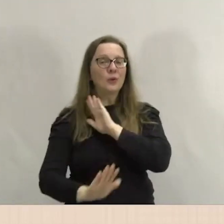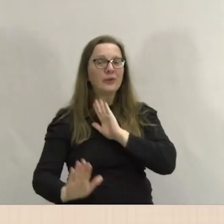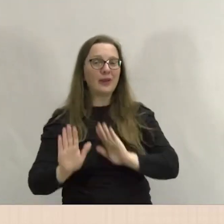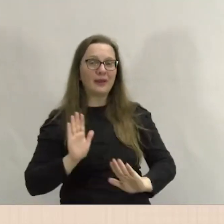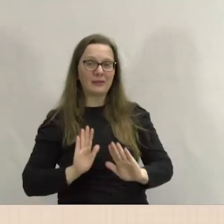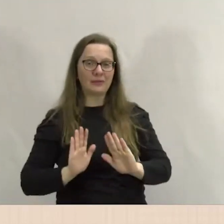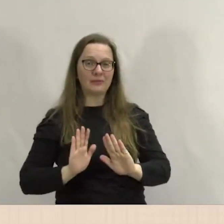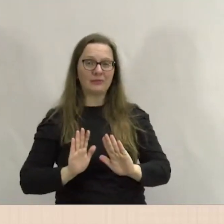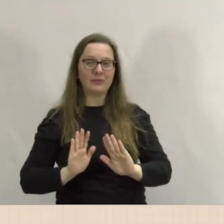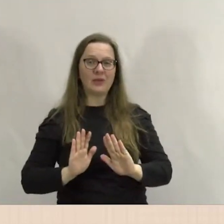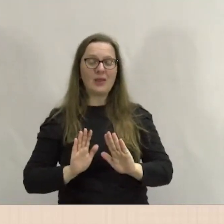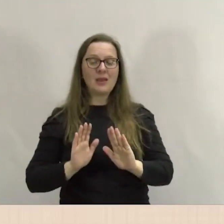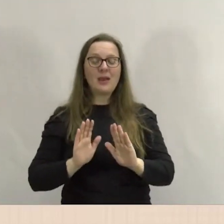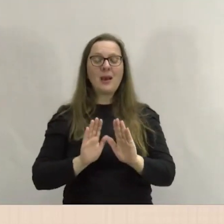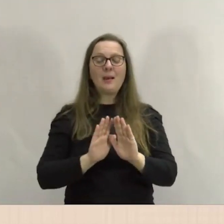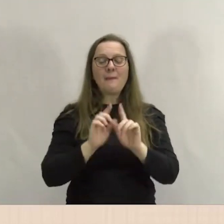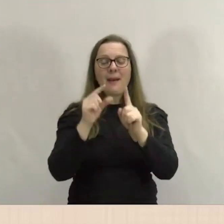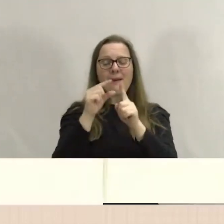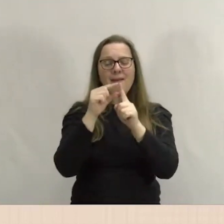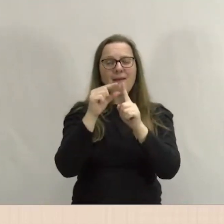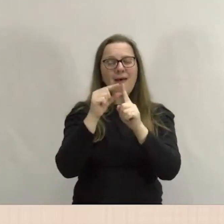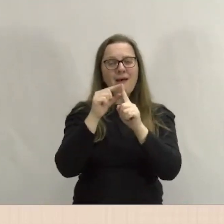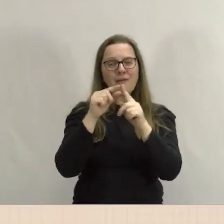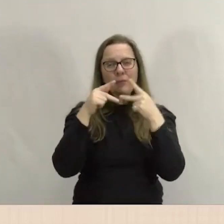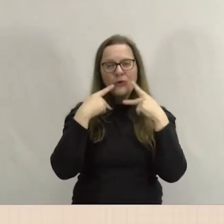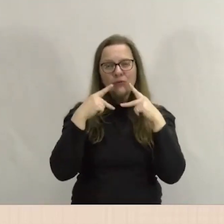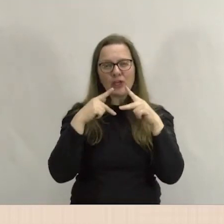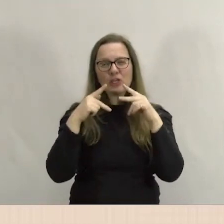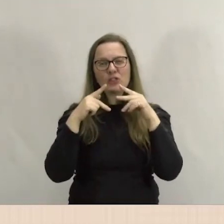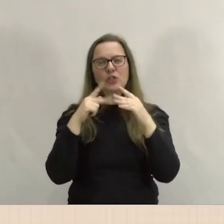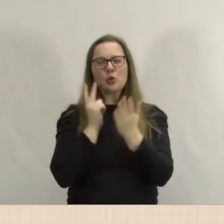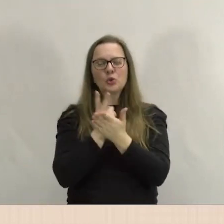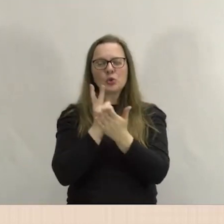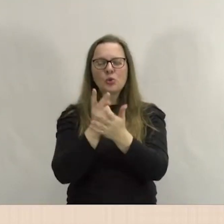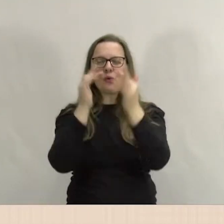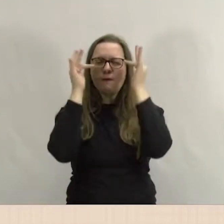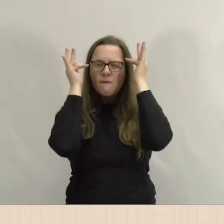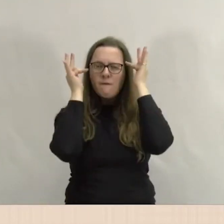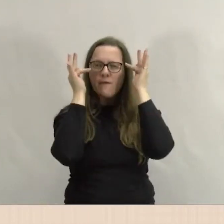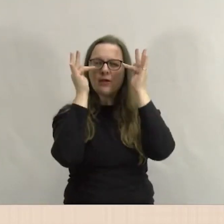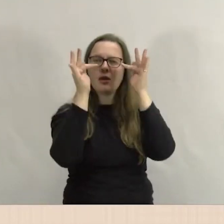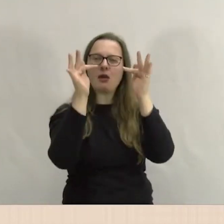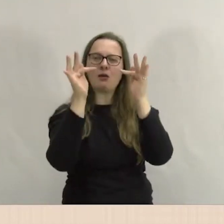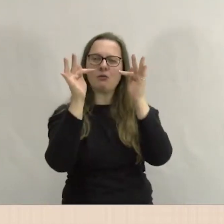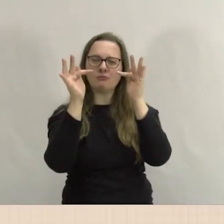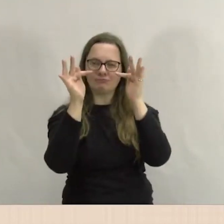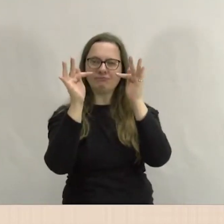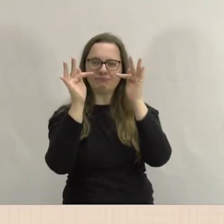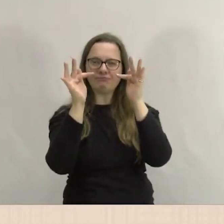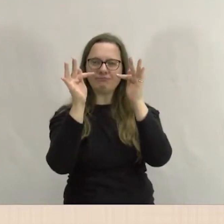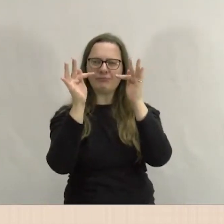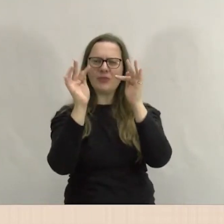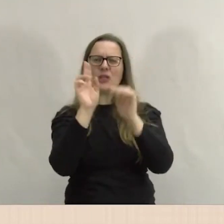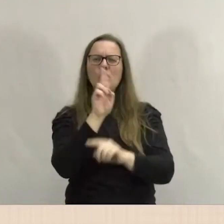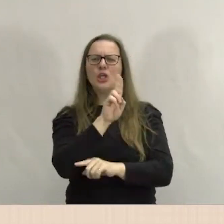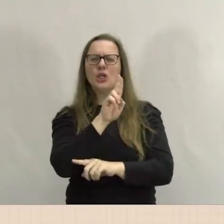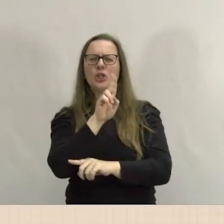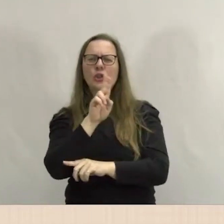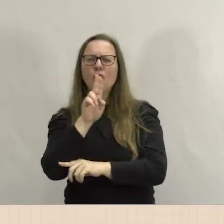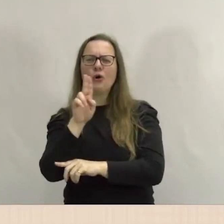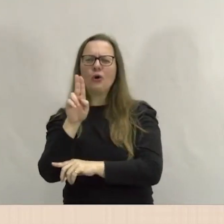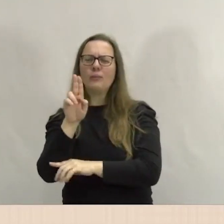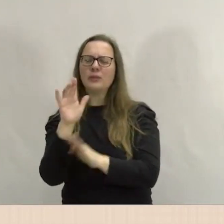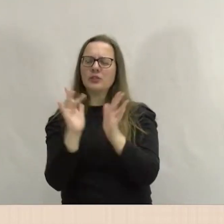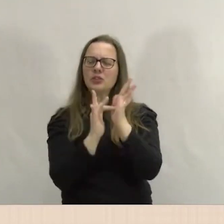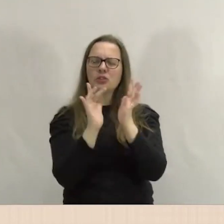Eu não vou poder detalhar, infelizmente. Não sei se vocês sabem, que eu acho que, quanto foi? 1 ano atrás, 2 anos atrás, né? Eu comecei a